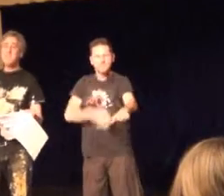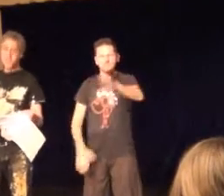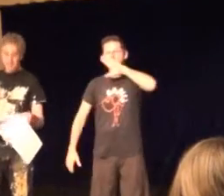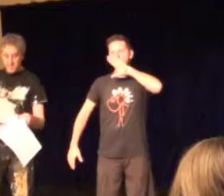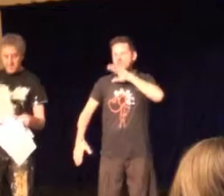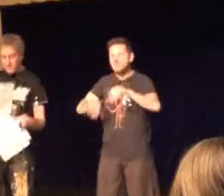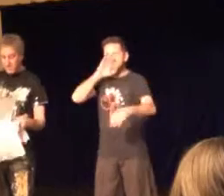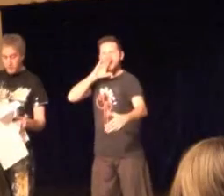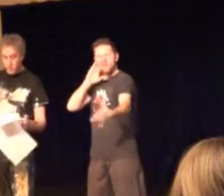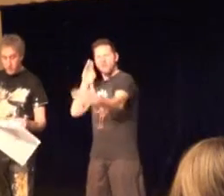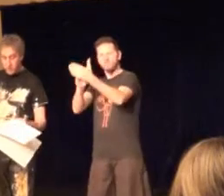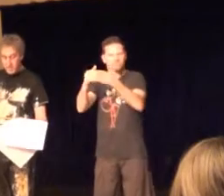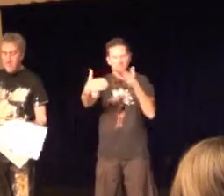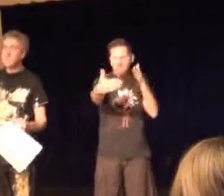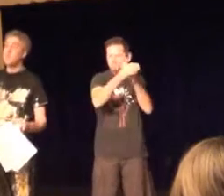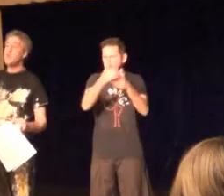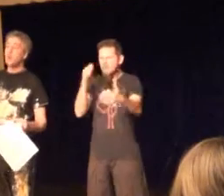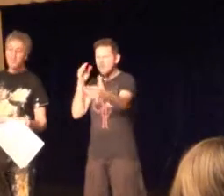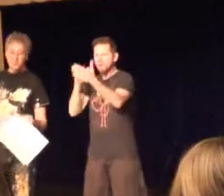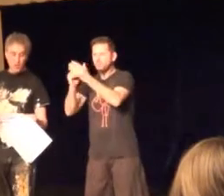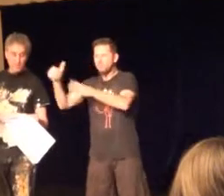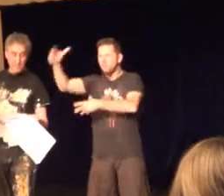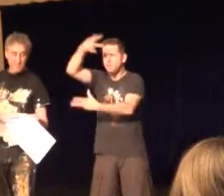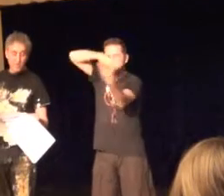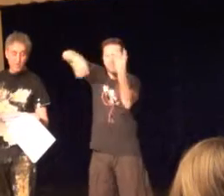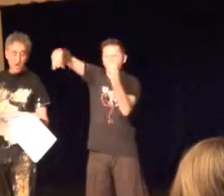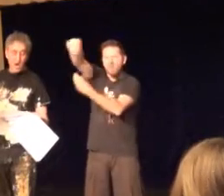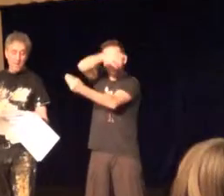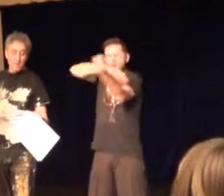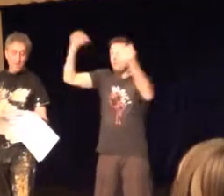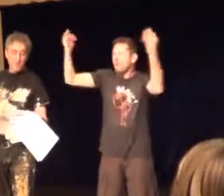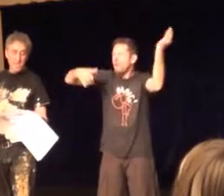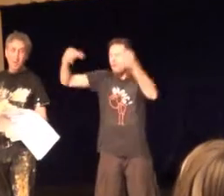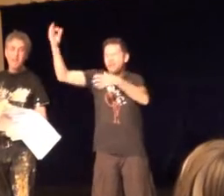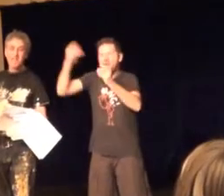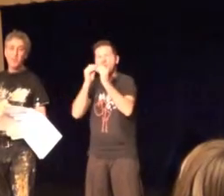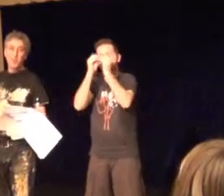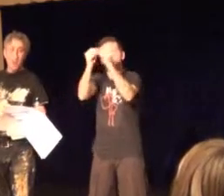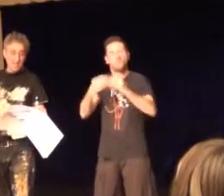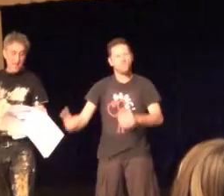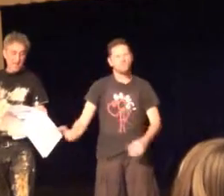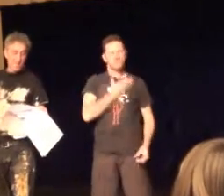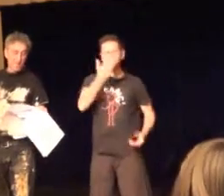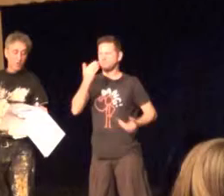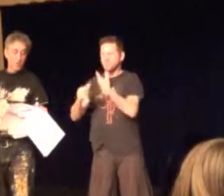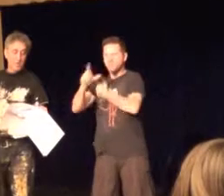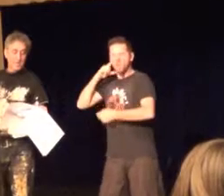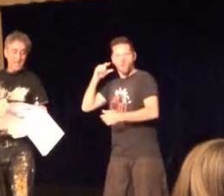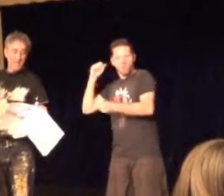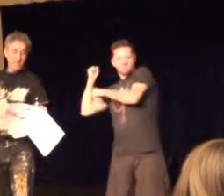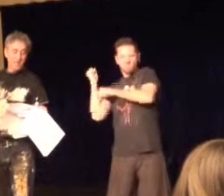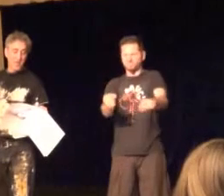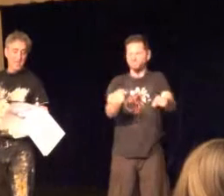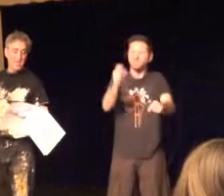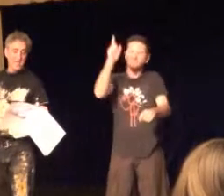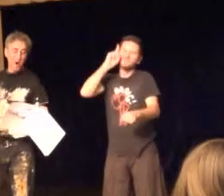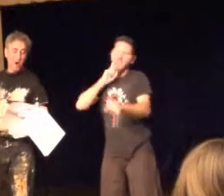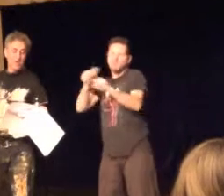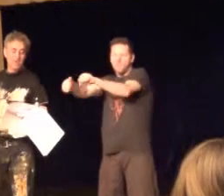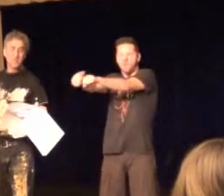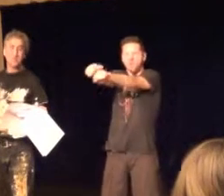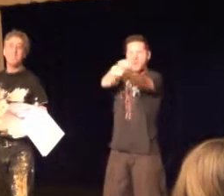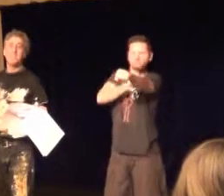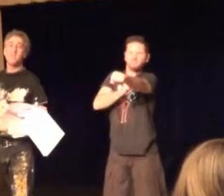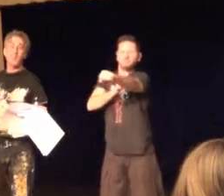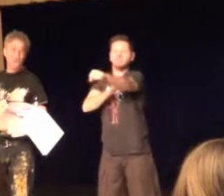la limite des illusions, des amours, ruptures, blessures, hommes jetés en pâture, femmes tondues, sexe forcé,